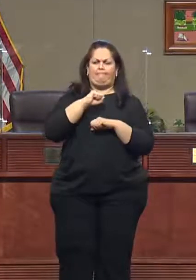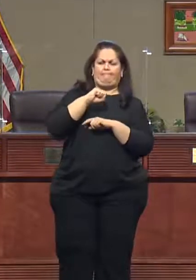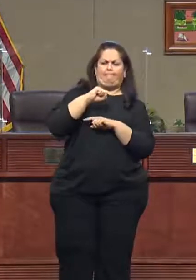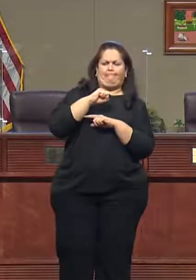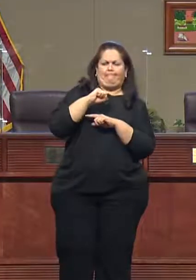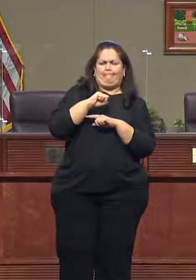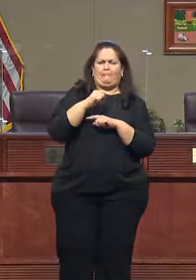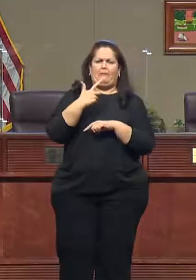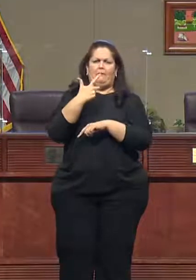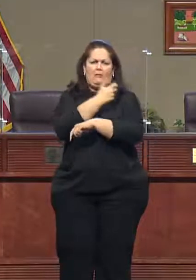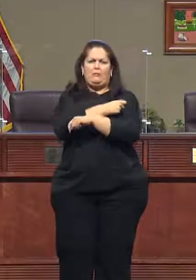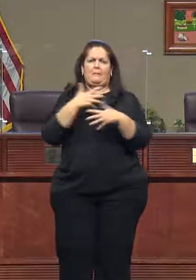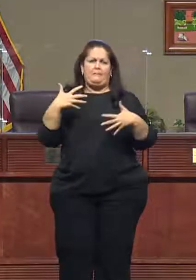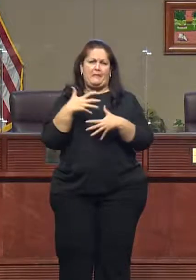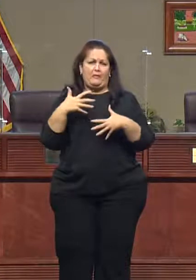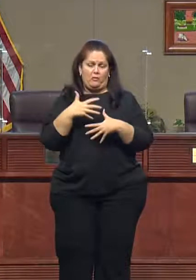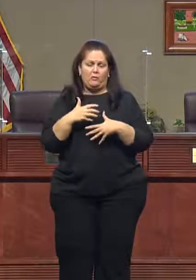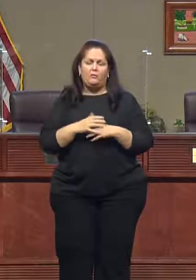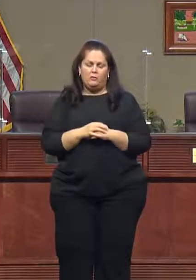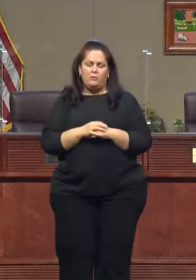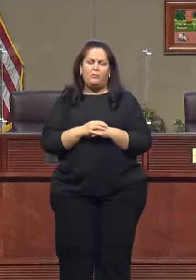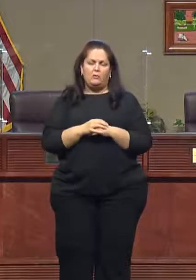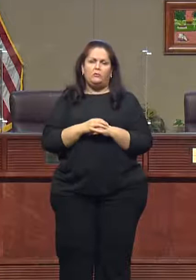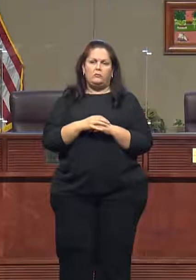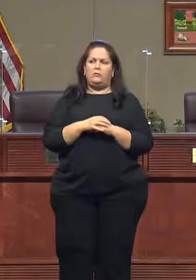muchas personas tienen. Eso es parte de